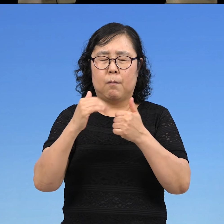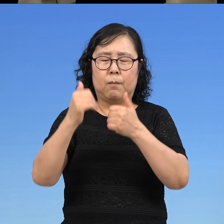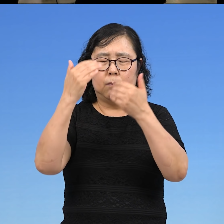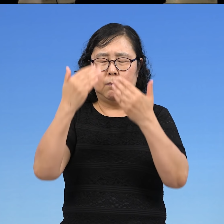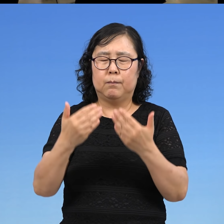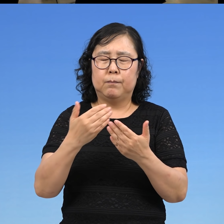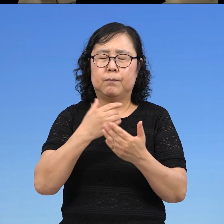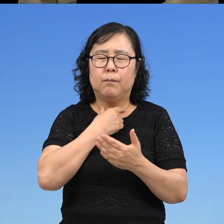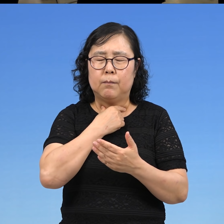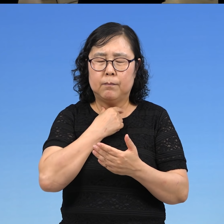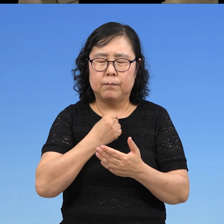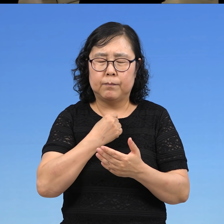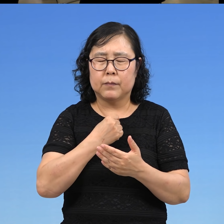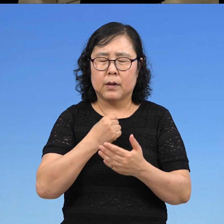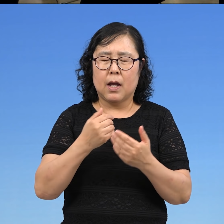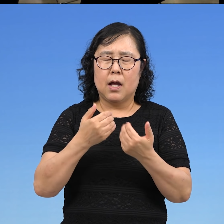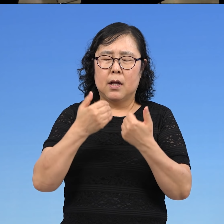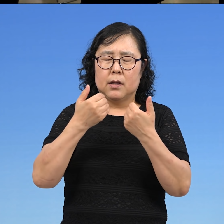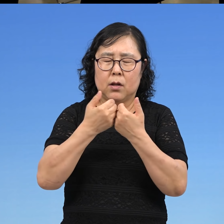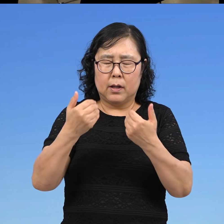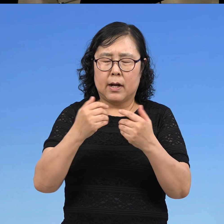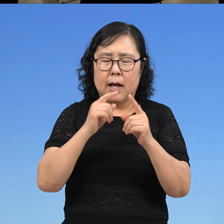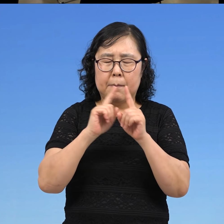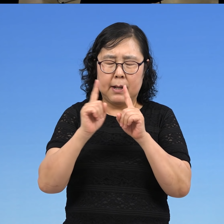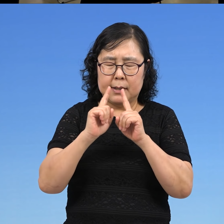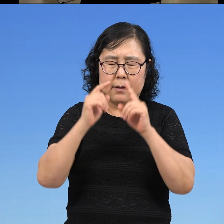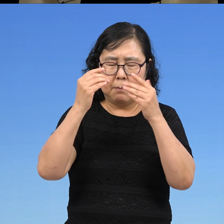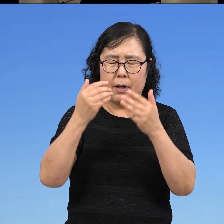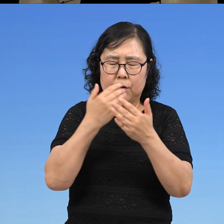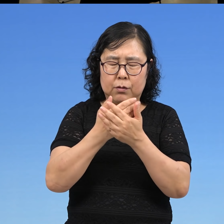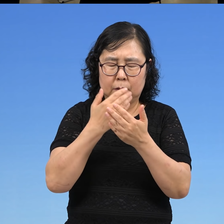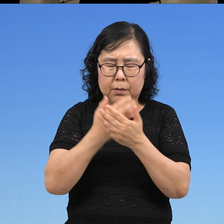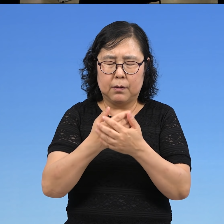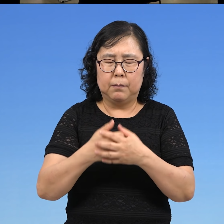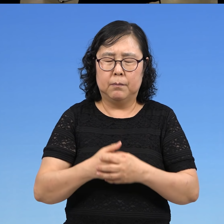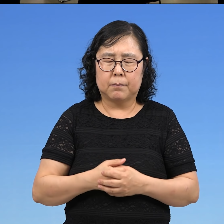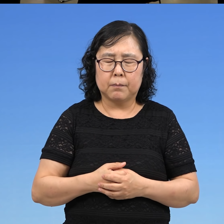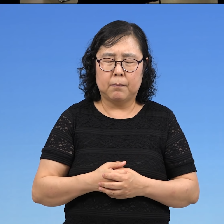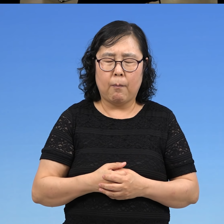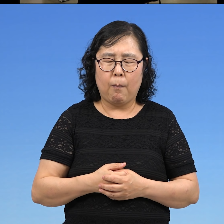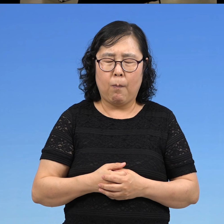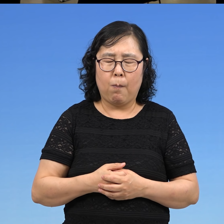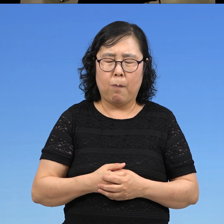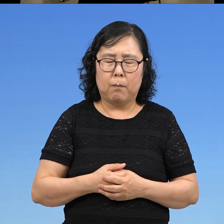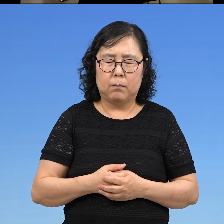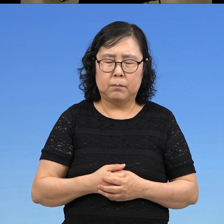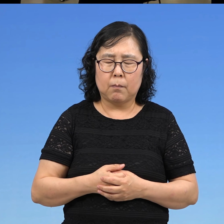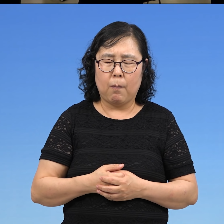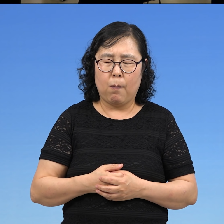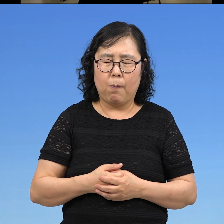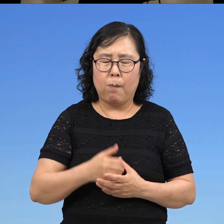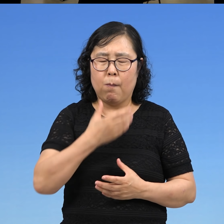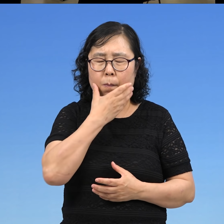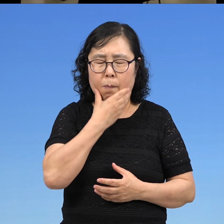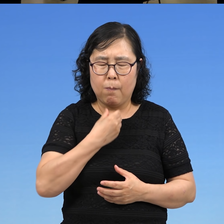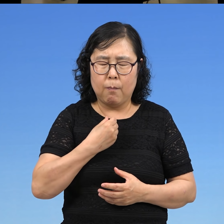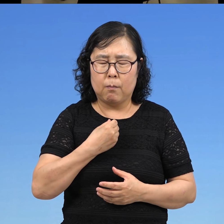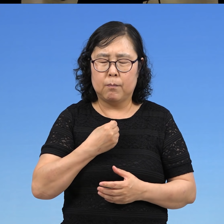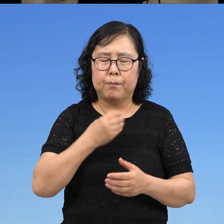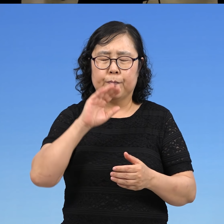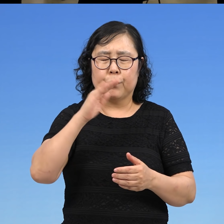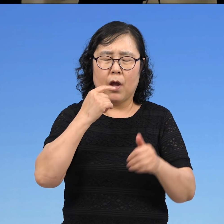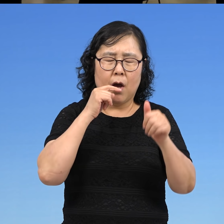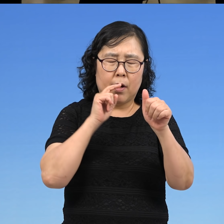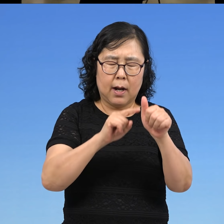으 불러 주신 교훈 합니다만 따라가 말씀 해 주시옵소서 하나님 아버지 거기에서 폭로